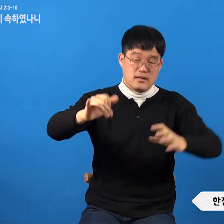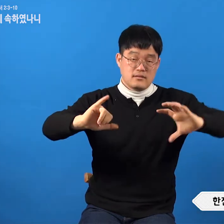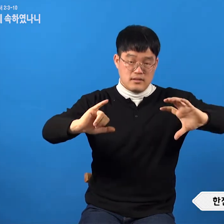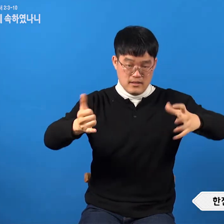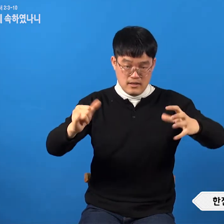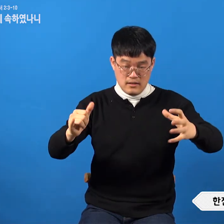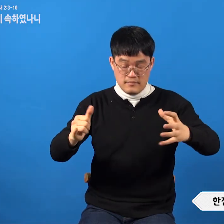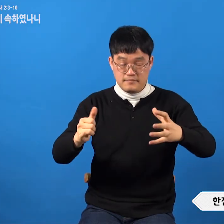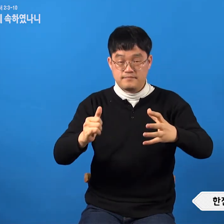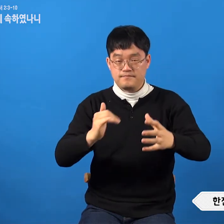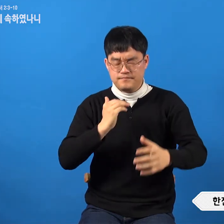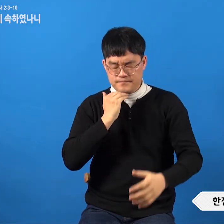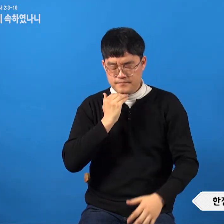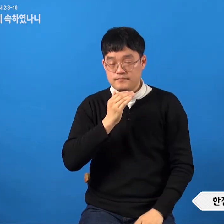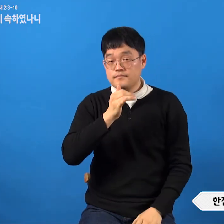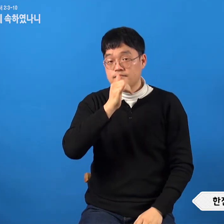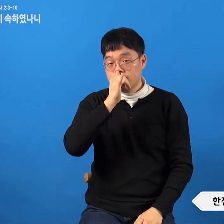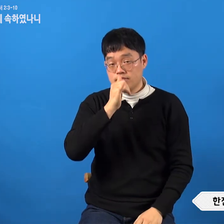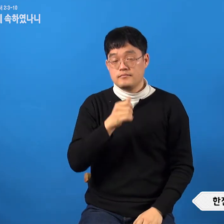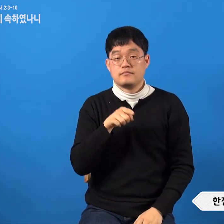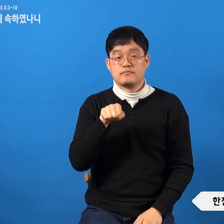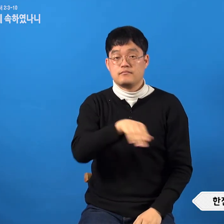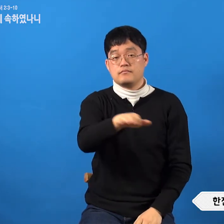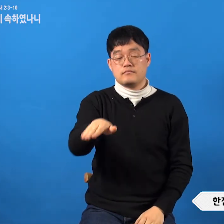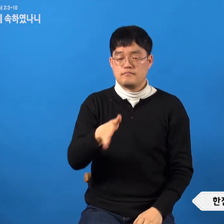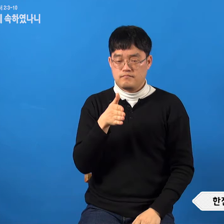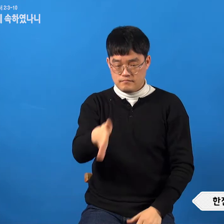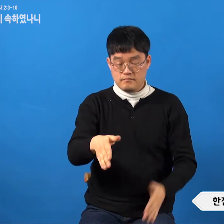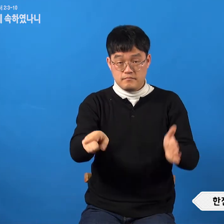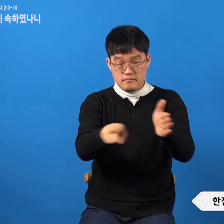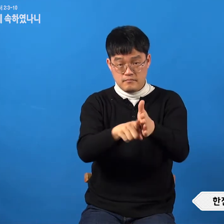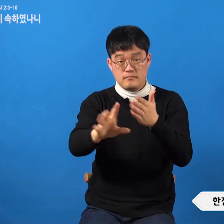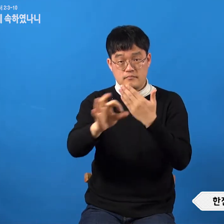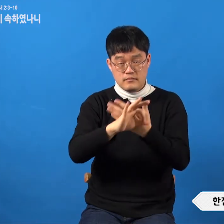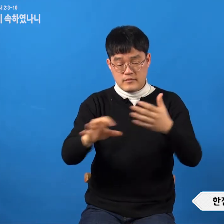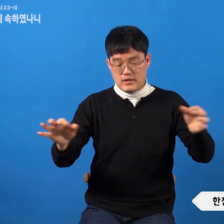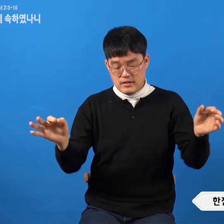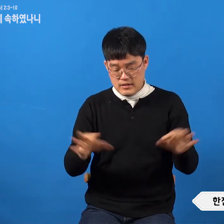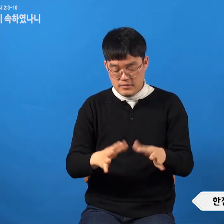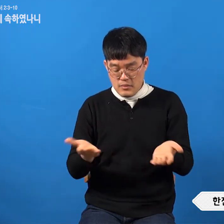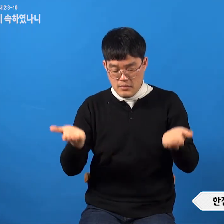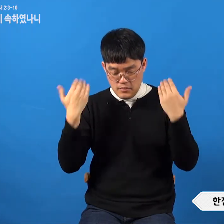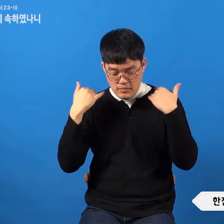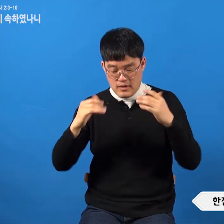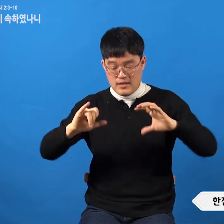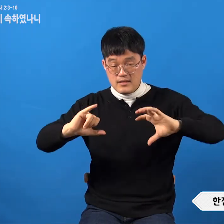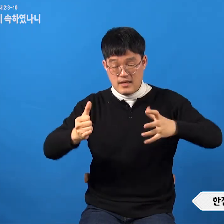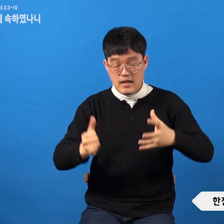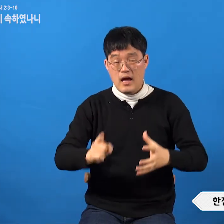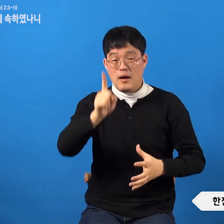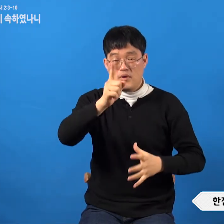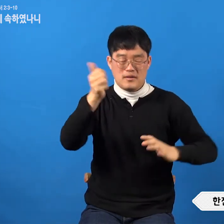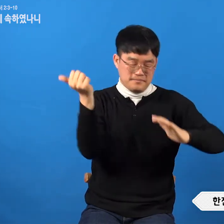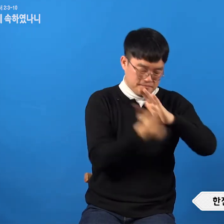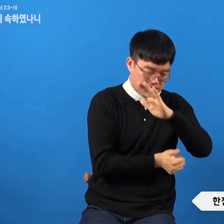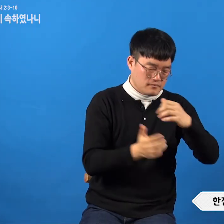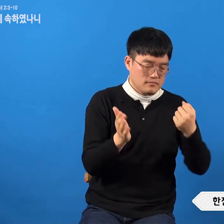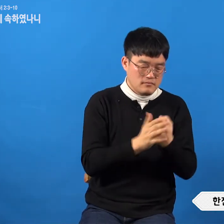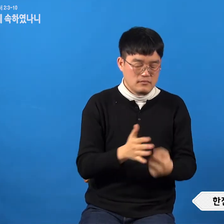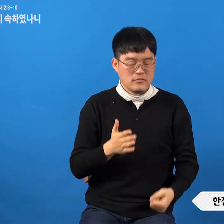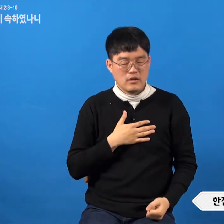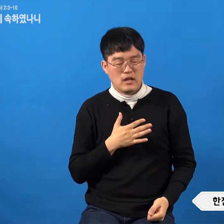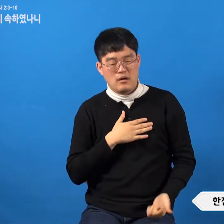기다리고 있습니다. 그걸 정말로 우리가 믿는다면 잠시 지나가는 세상에 한 번 실패한 거 가지고 죽느니